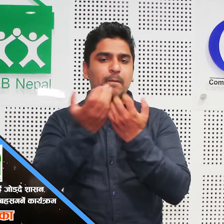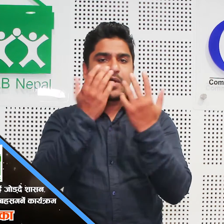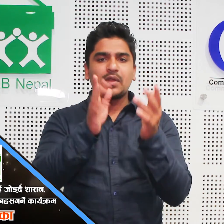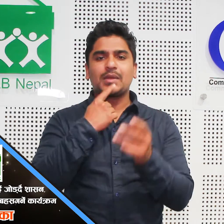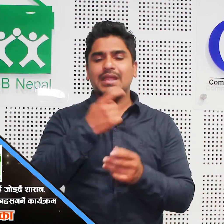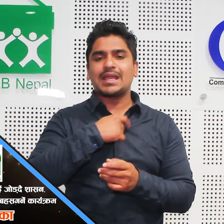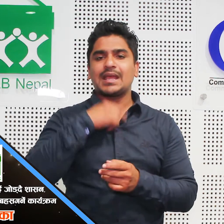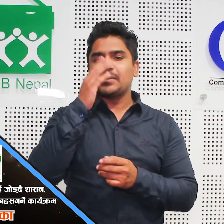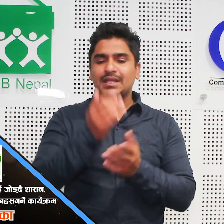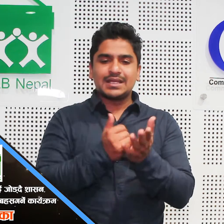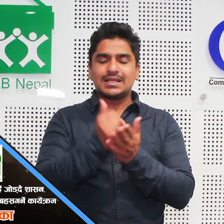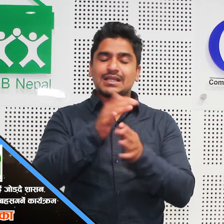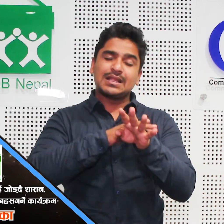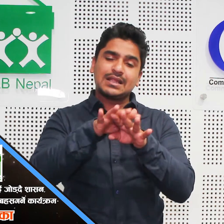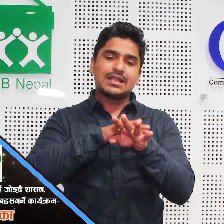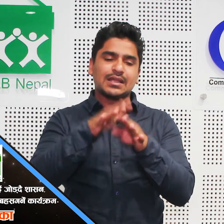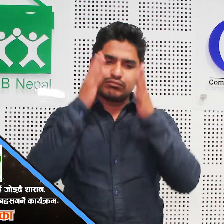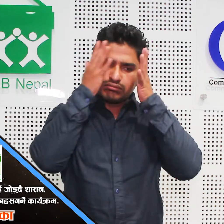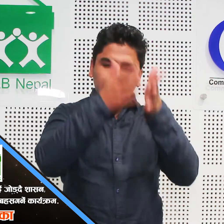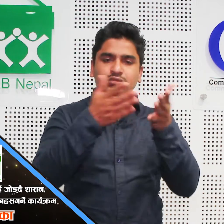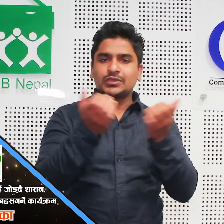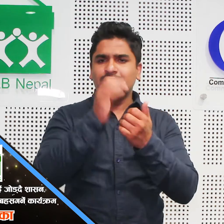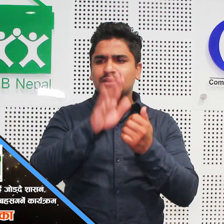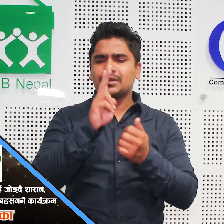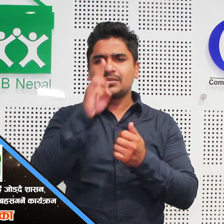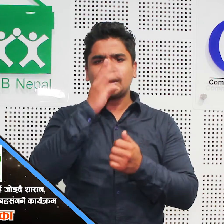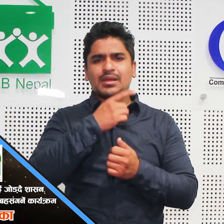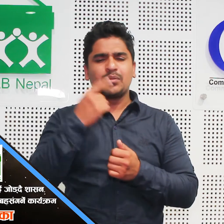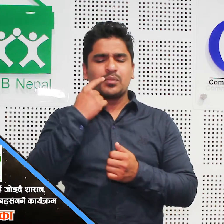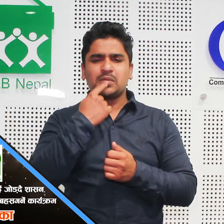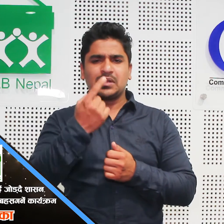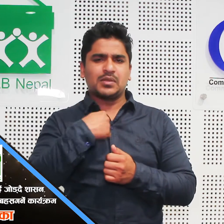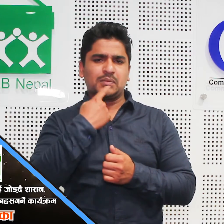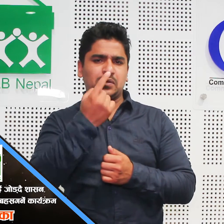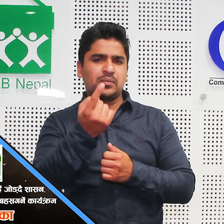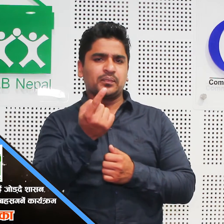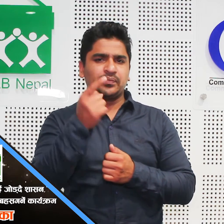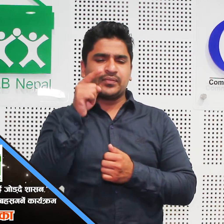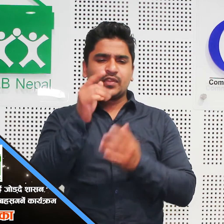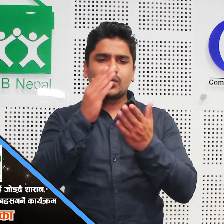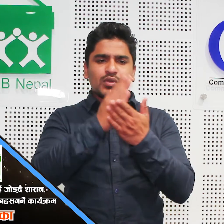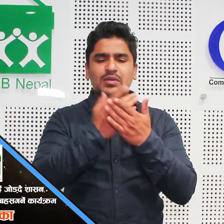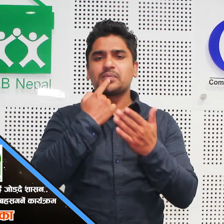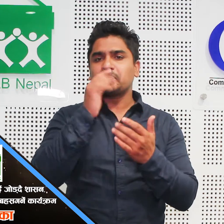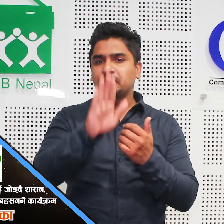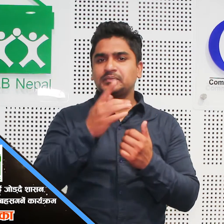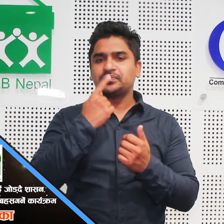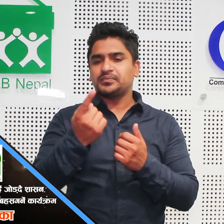हामीले कृषिलाई धेरै नै फोकस गरेका छौँ। यसमा चाहिँ हामी मैले भन्नुपर्दाखेरि यसमा चाहिँ कसरी भन्छु भनेदेखि लक्षित वर्ग